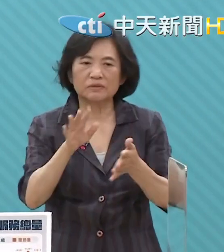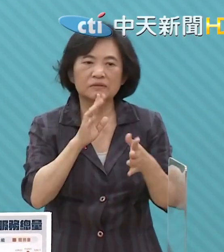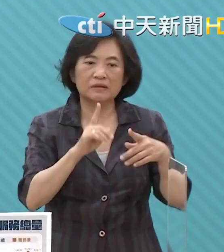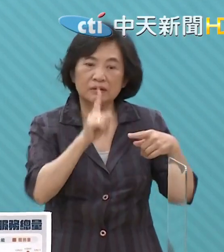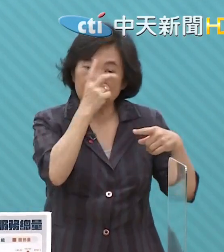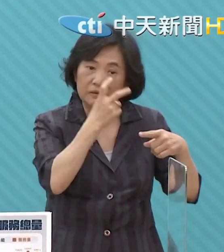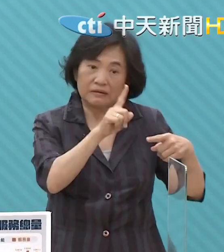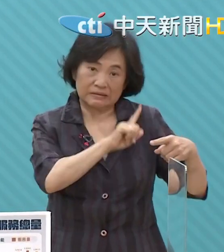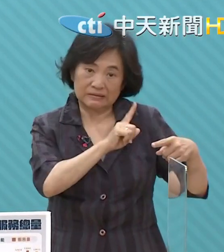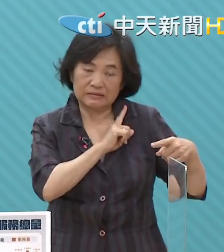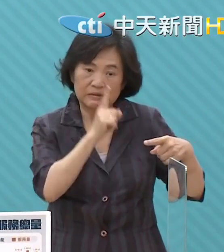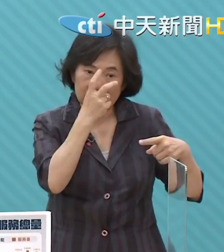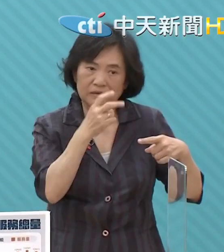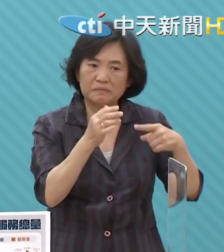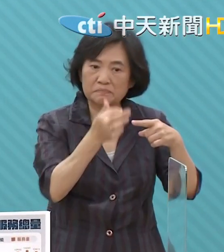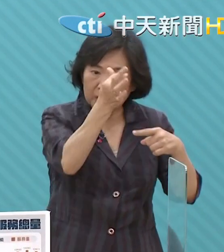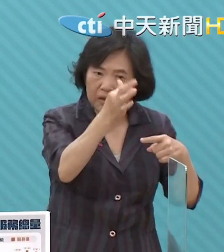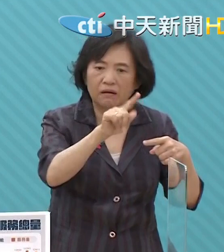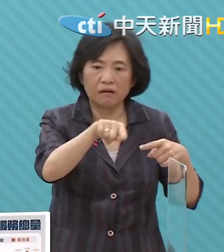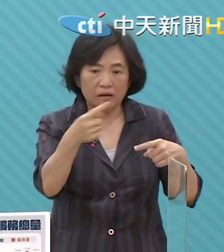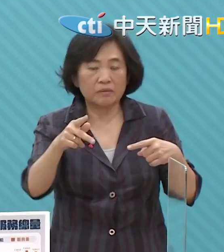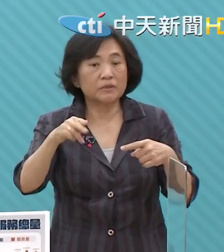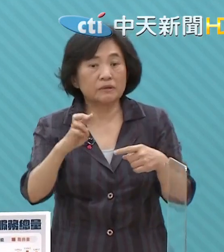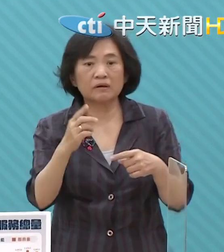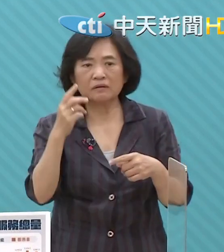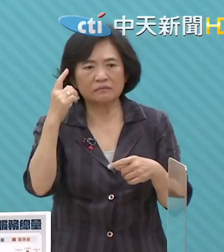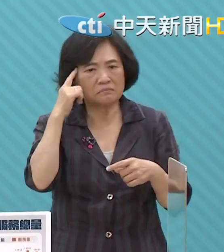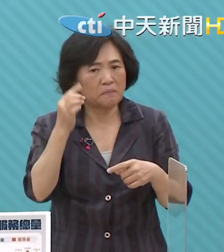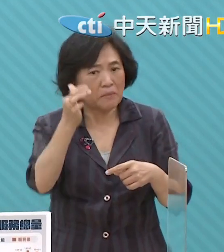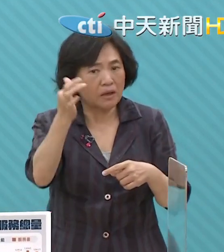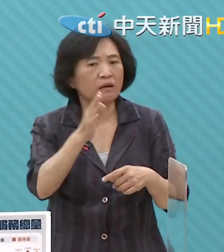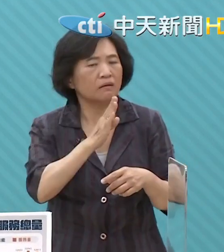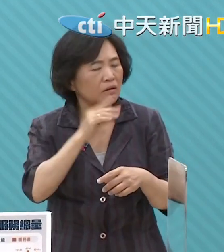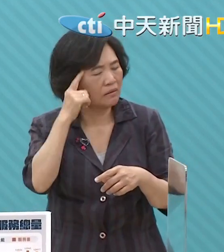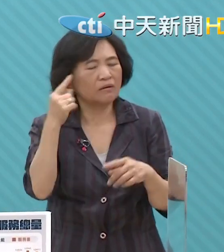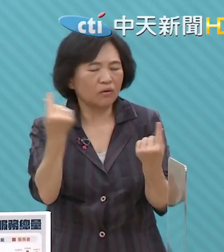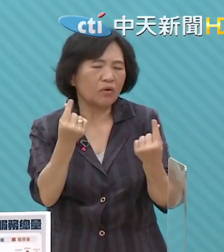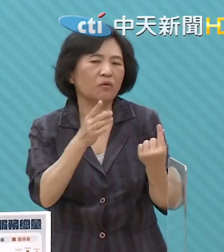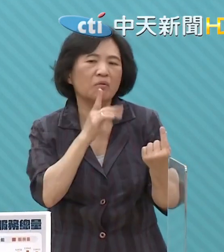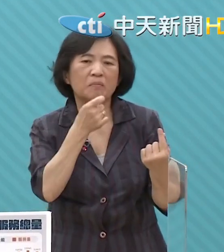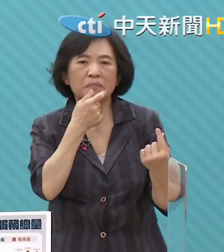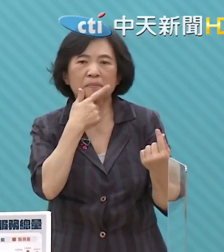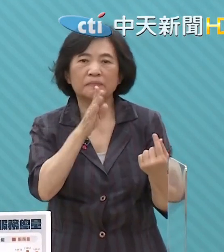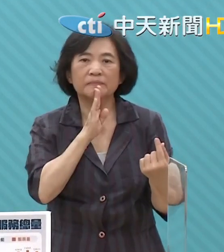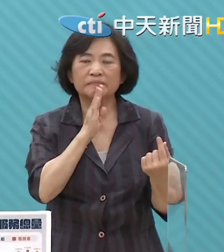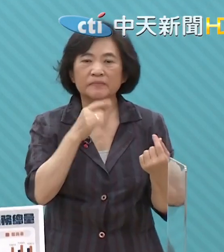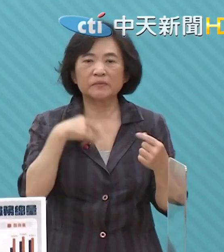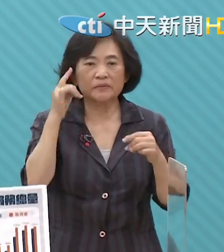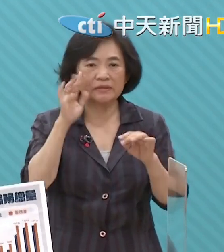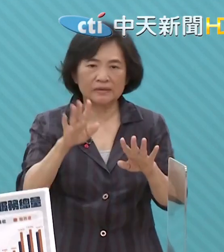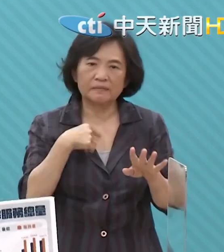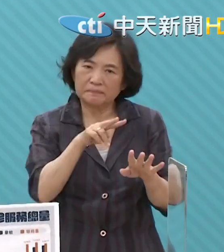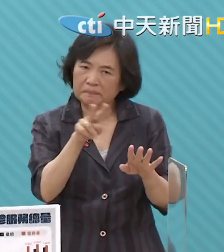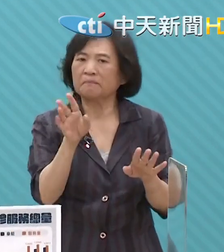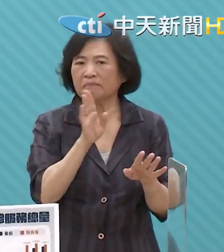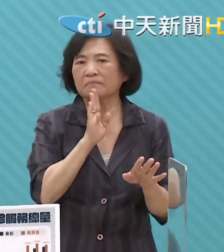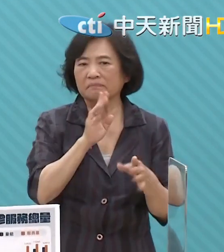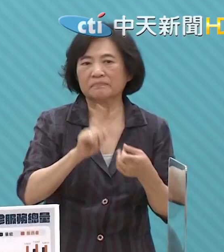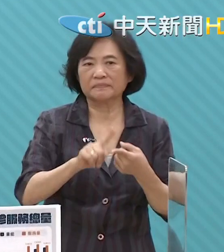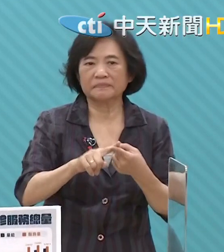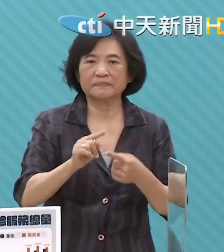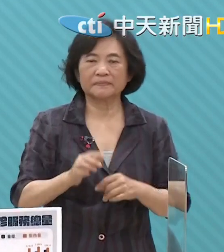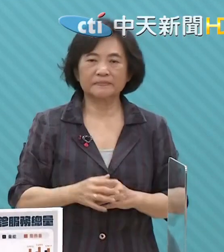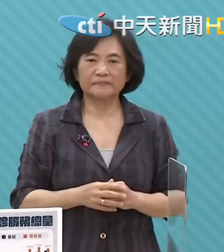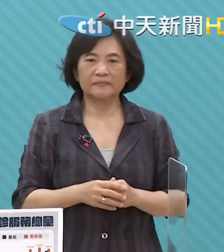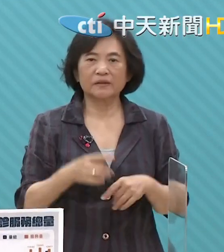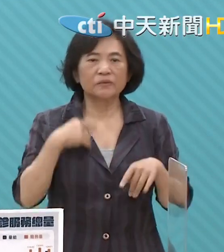PCR 阳哦，93% 的是正确的，其实已经相当准了，所以就临床上来讲是可以用的。那我们也因为